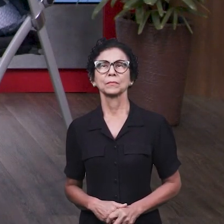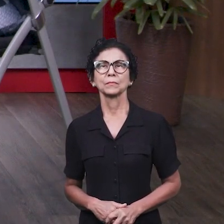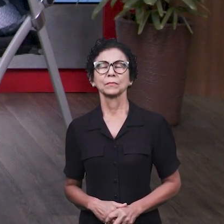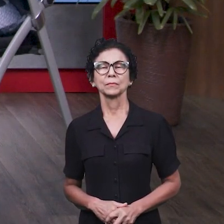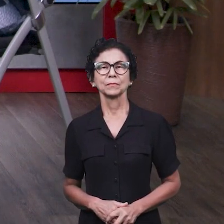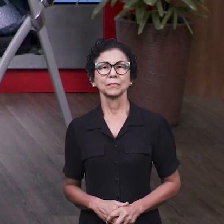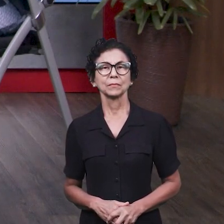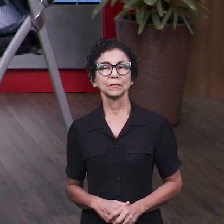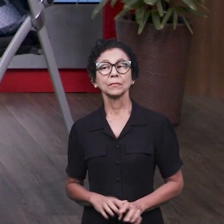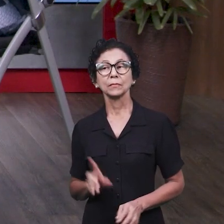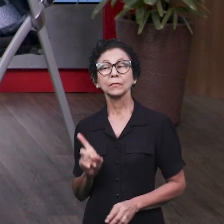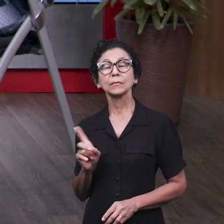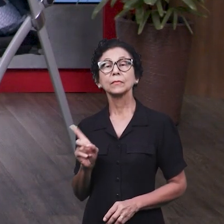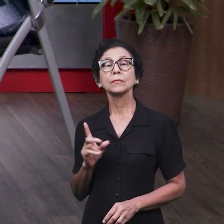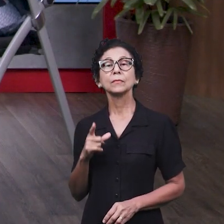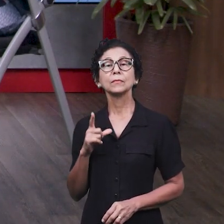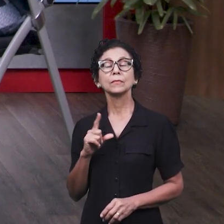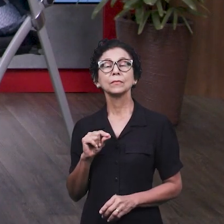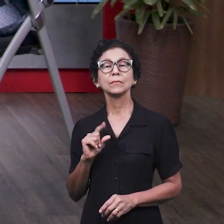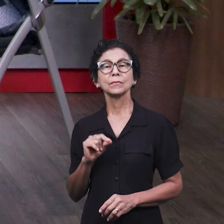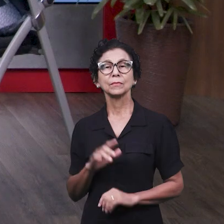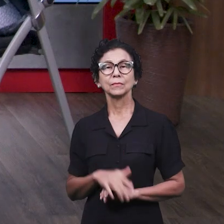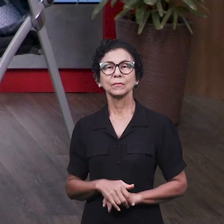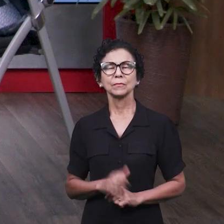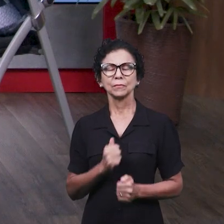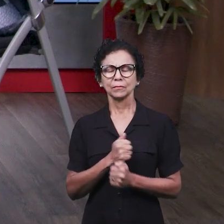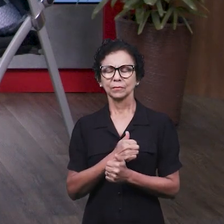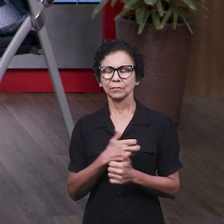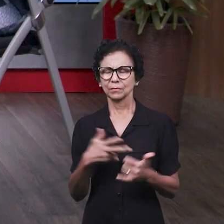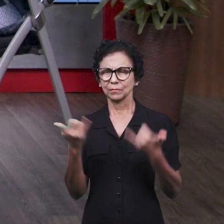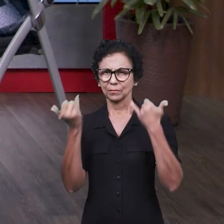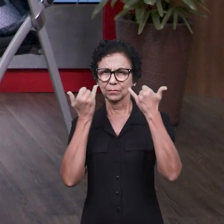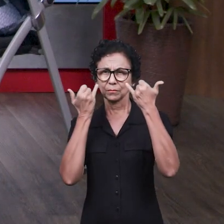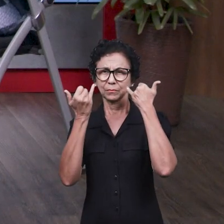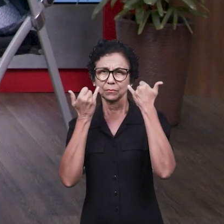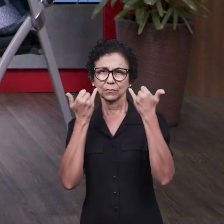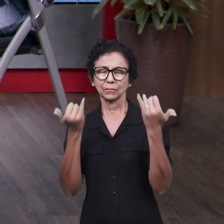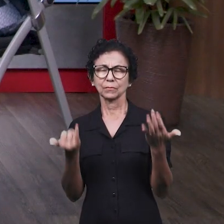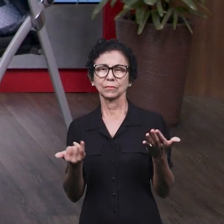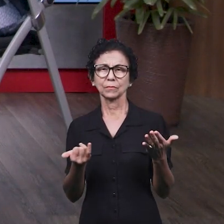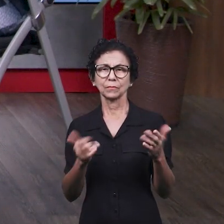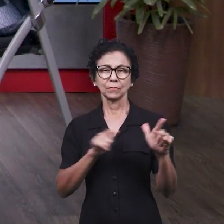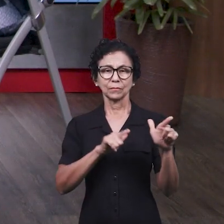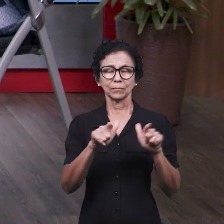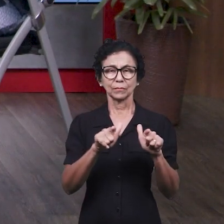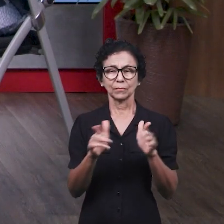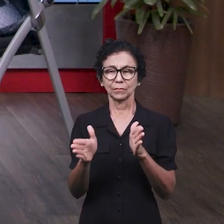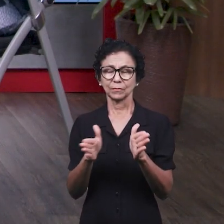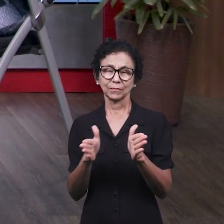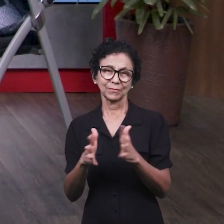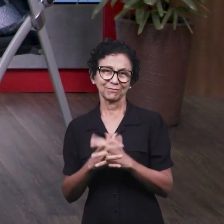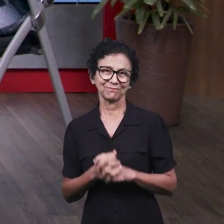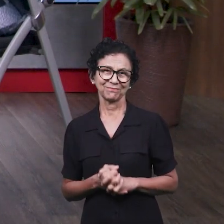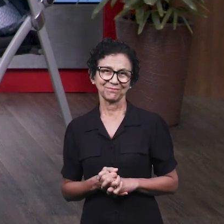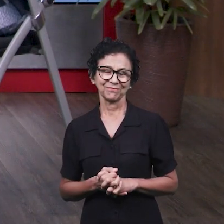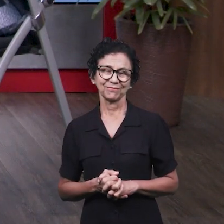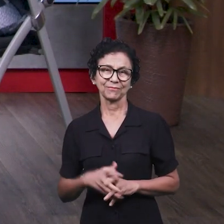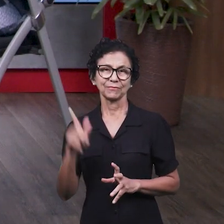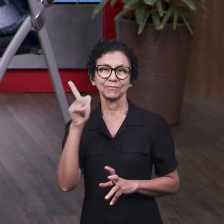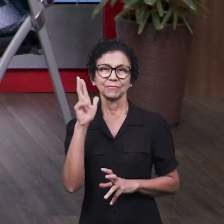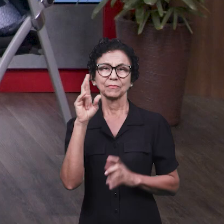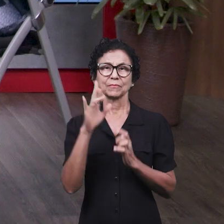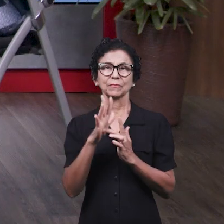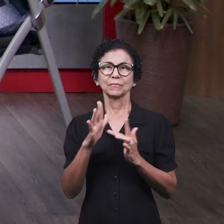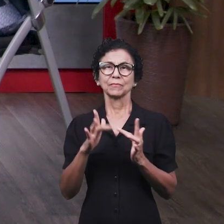acessibilidadecm.org.br. Lá vocês encontrarão diversas informações sobre o trabalho de acessibilidade. Que a paz